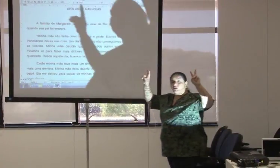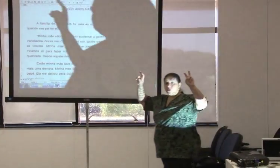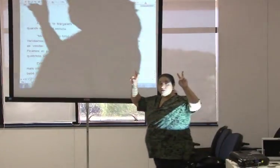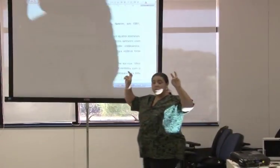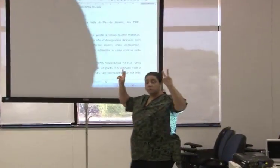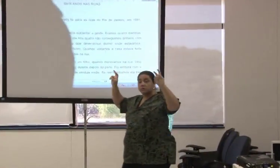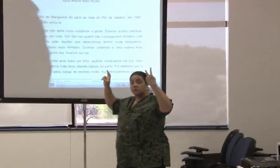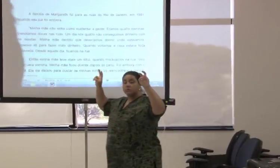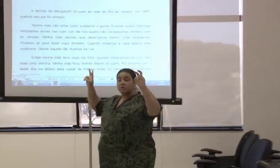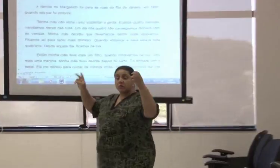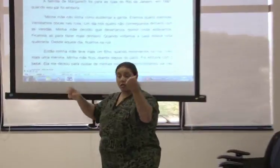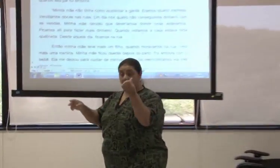título.